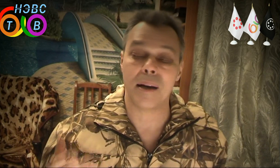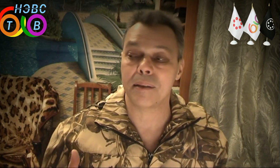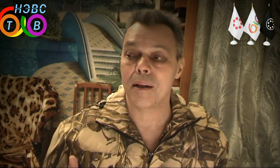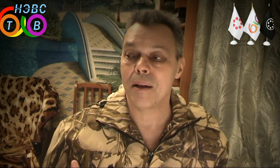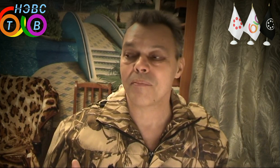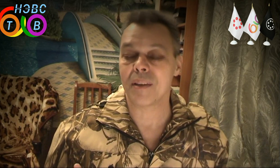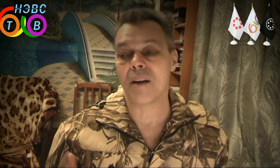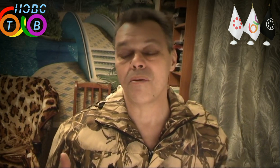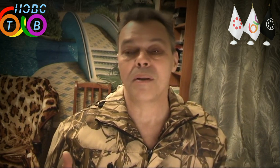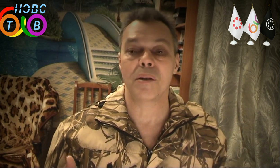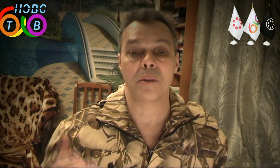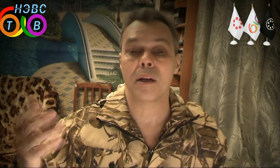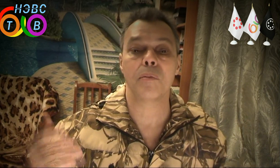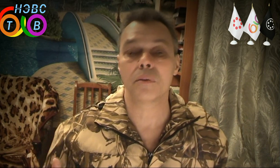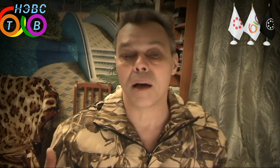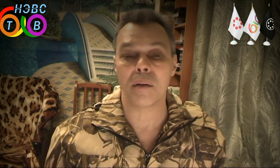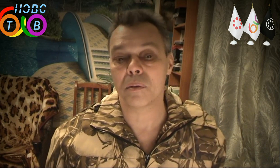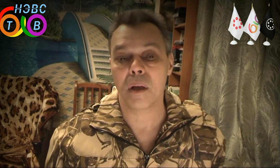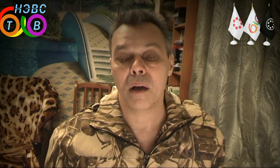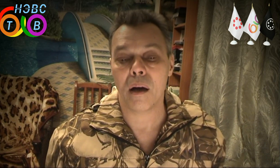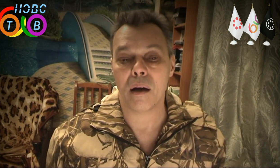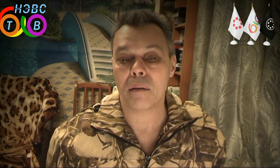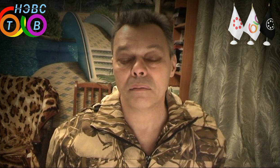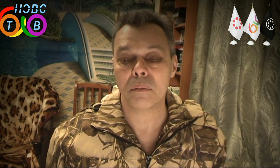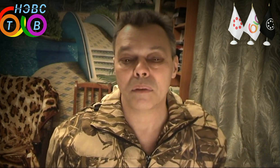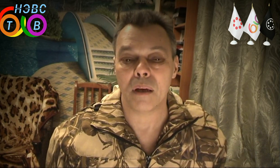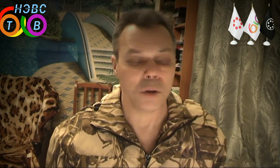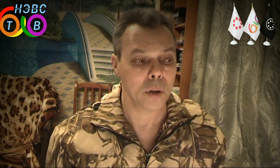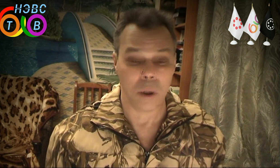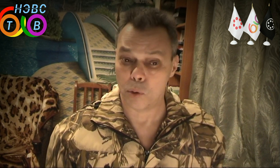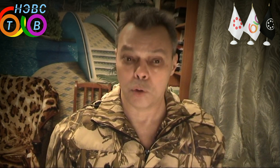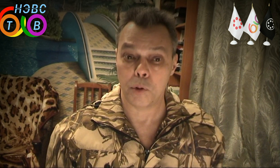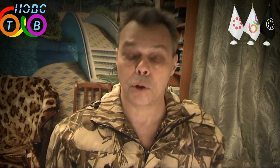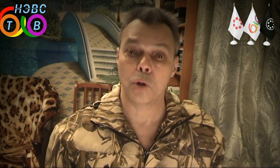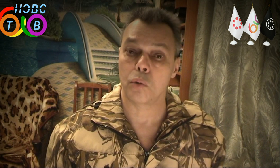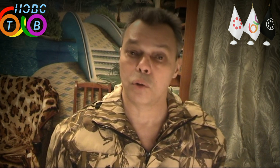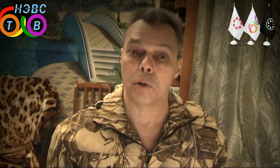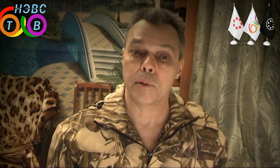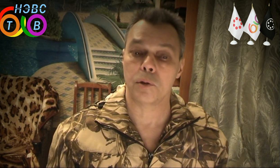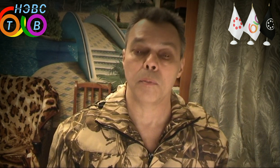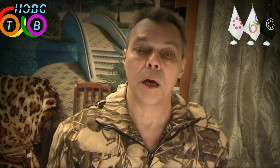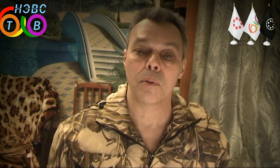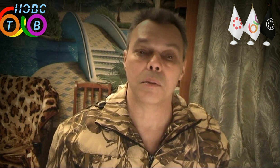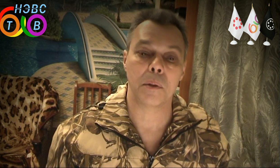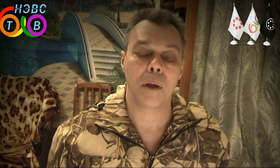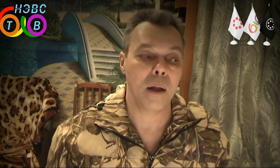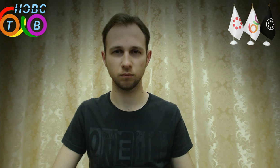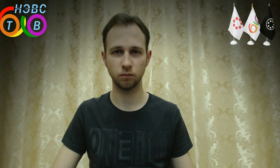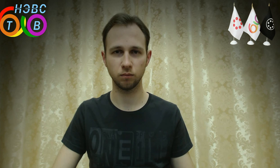какая-то довольная, что захомутала. Вот. А некоторые просто убеждены, что вот классно, семья вроде бы. Да? На самом